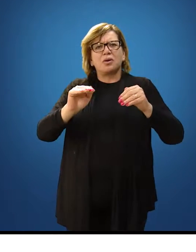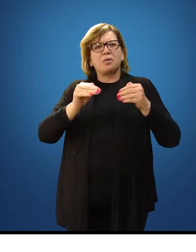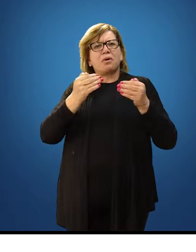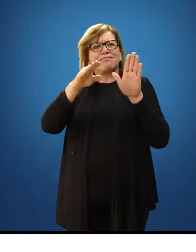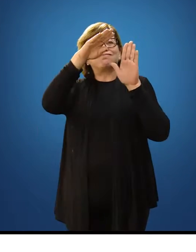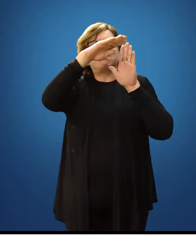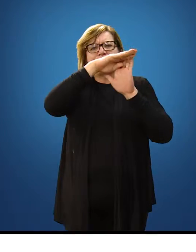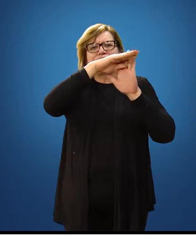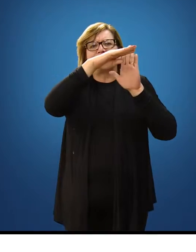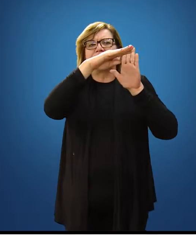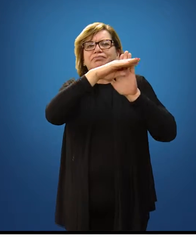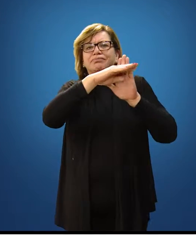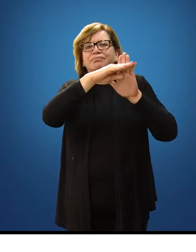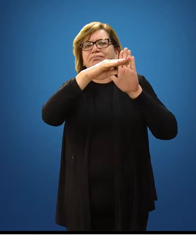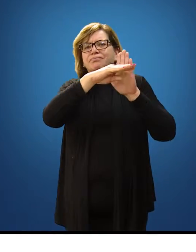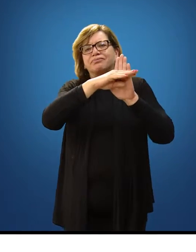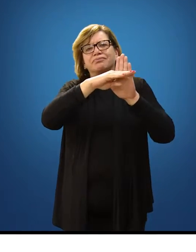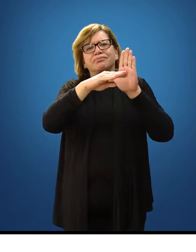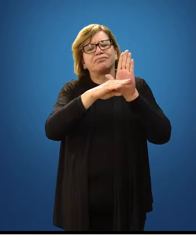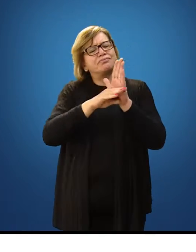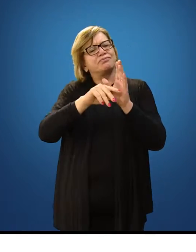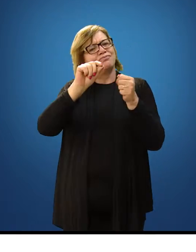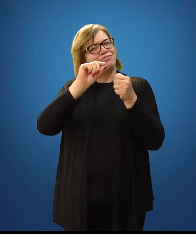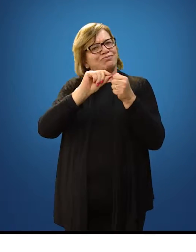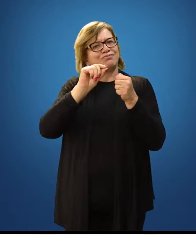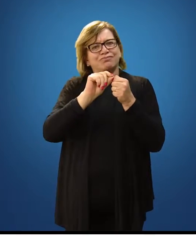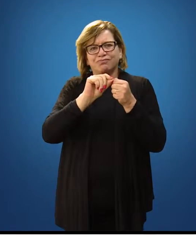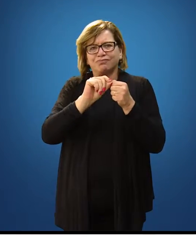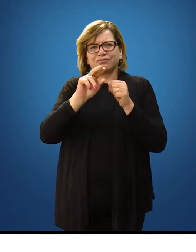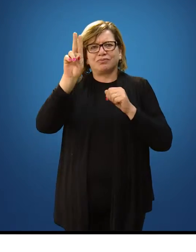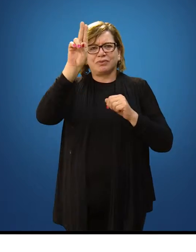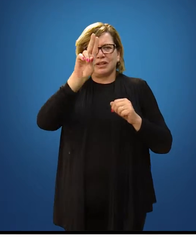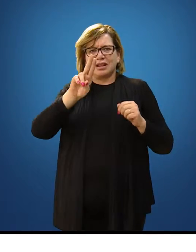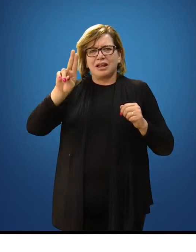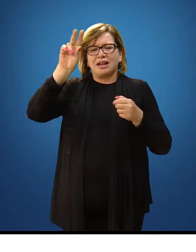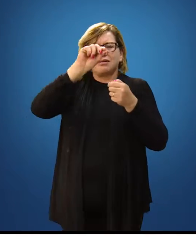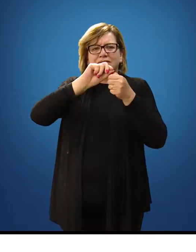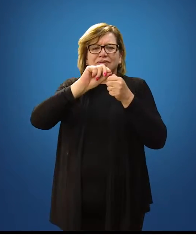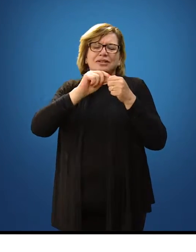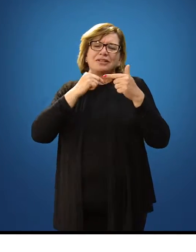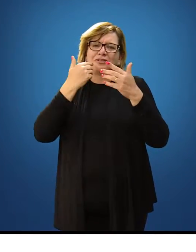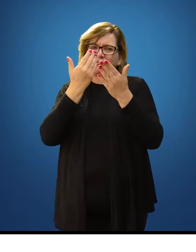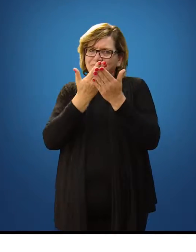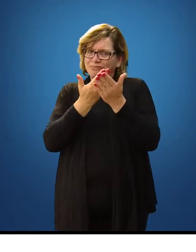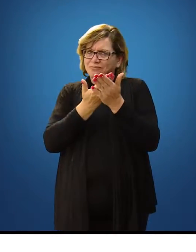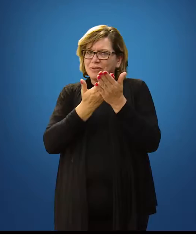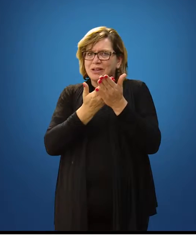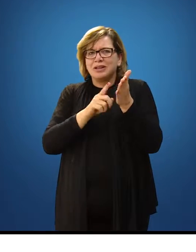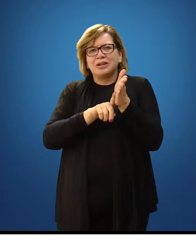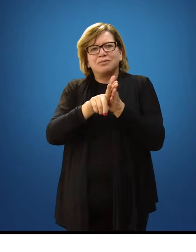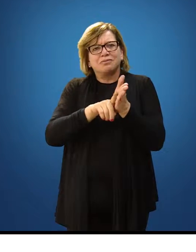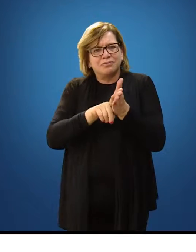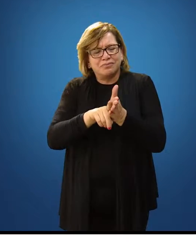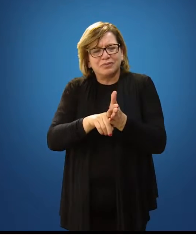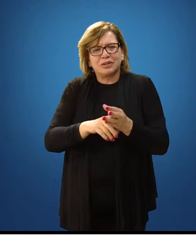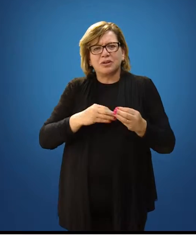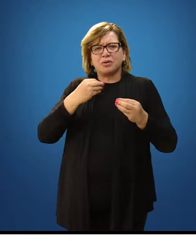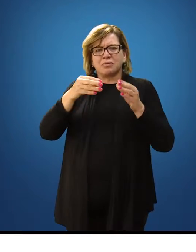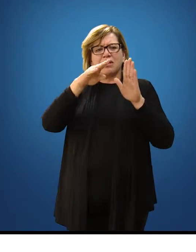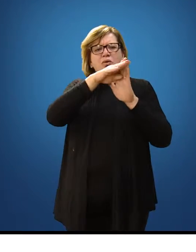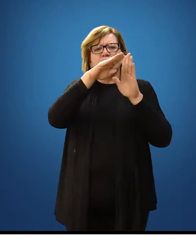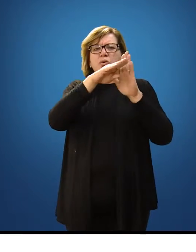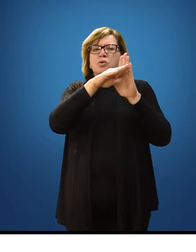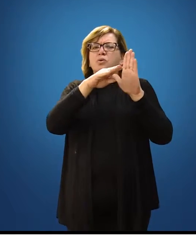passo a passo que você vai seguir, né, para realizar o seu estudo? Quais são as diferentes etapas